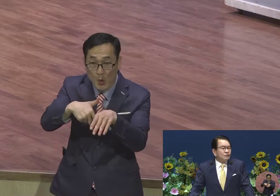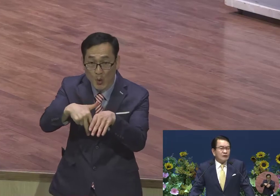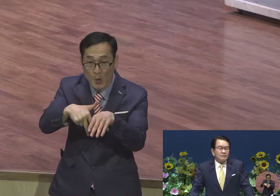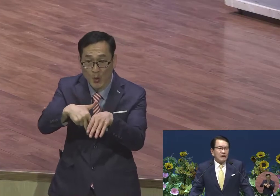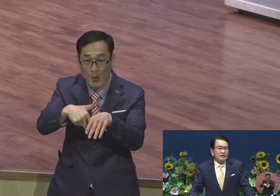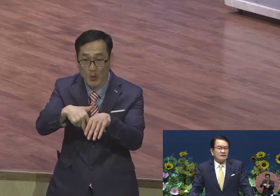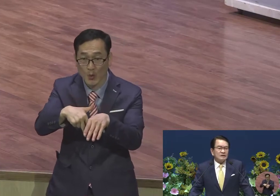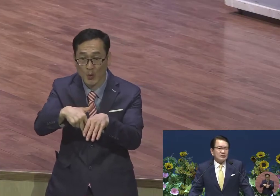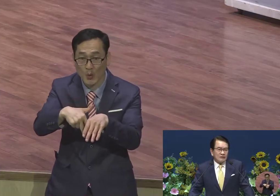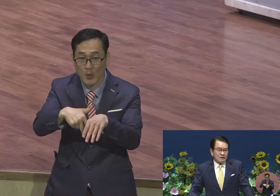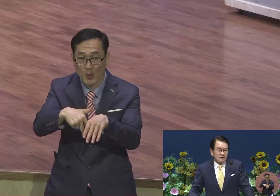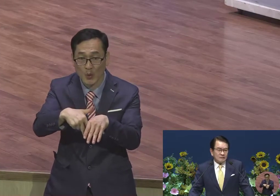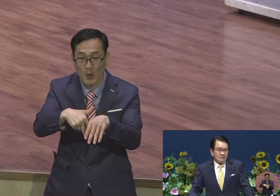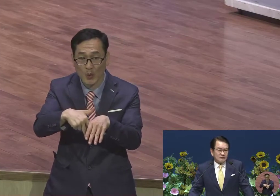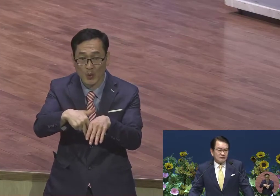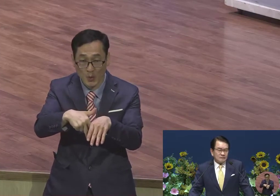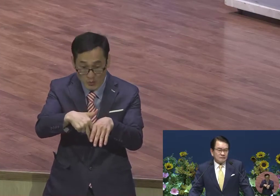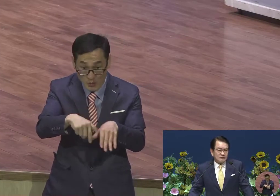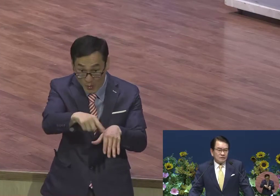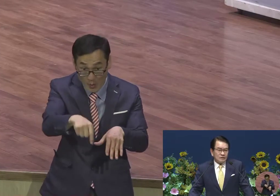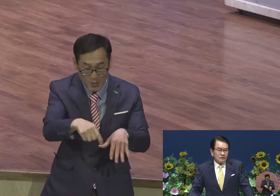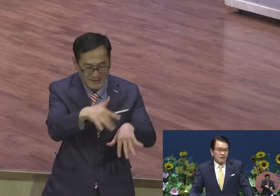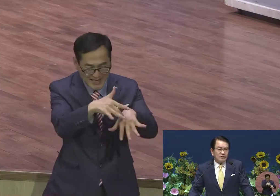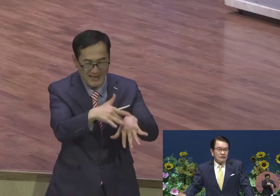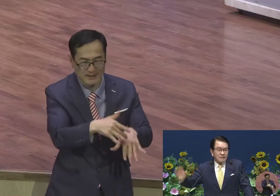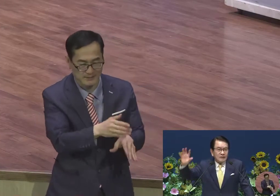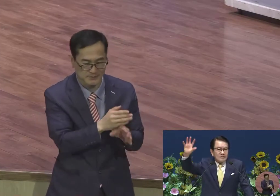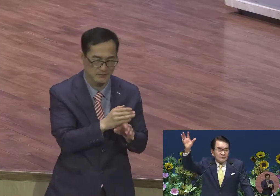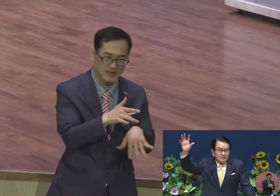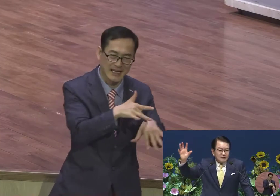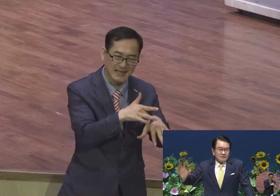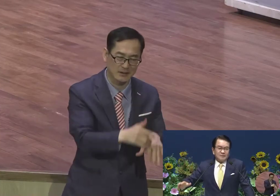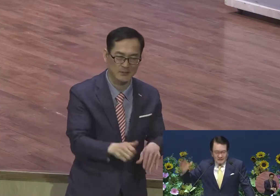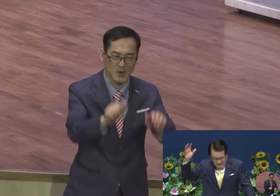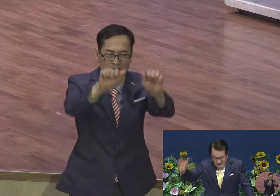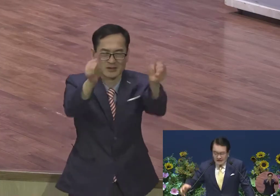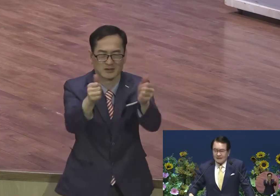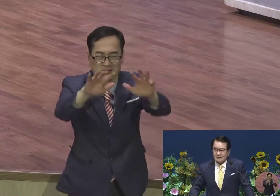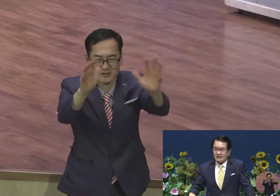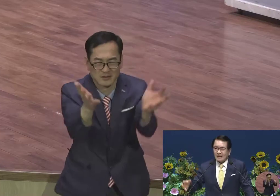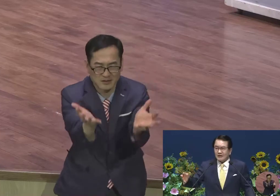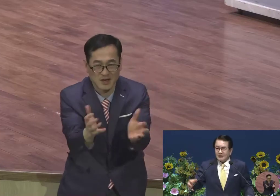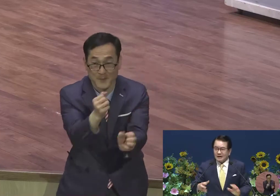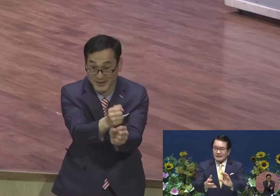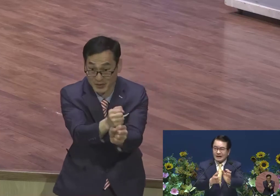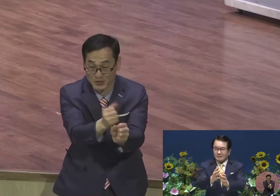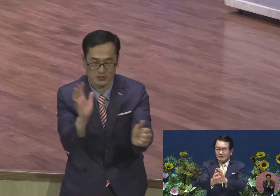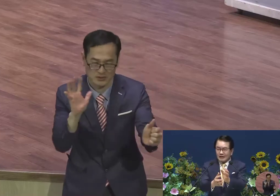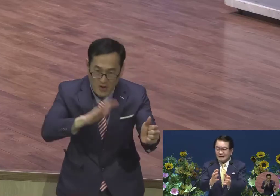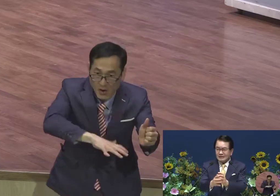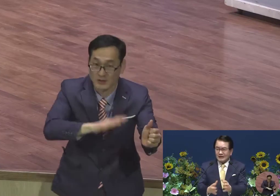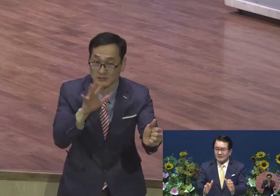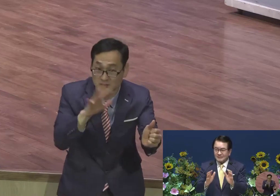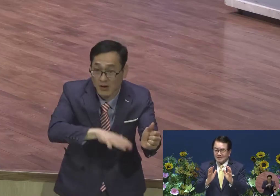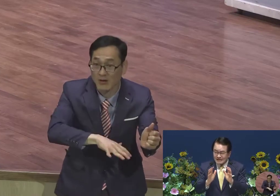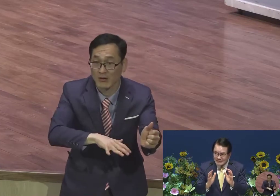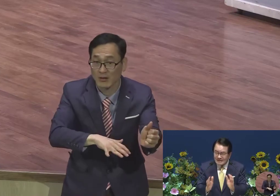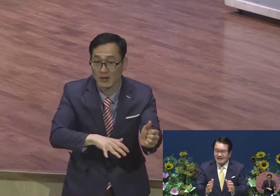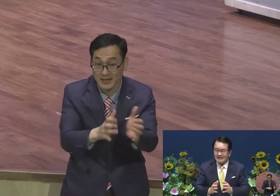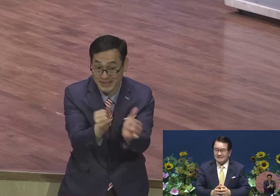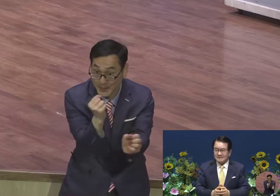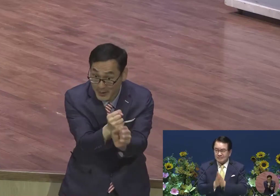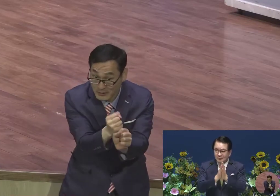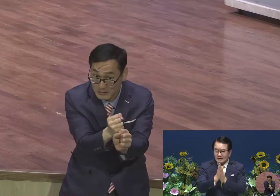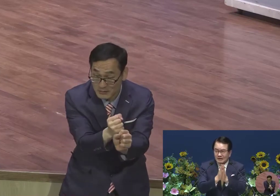전부다 마귀 식인들 하는 거예요 형상 만들어놓고 저러게 사람이 만드는 것 앞에서